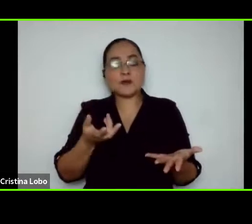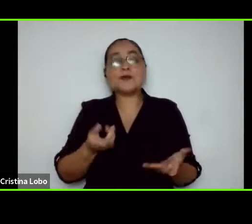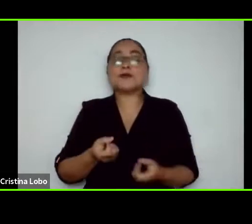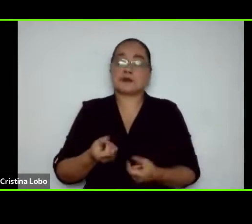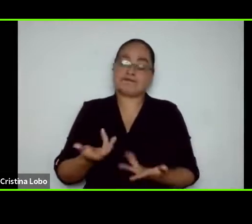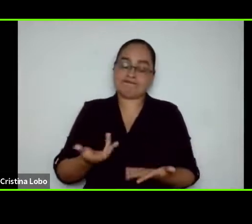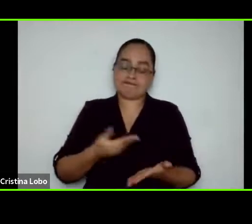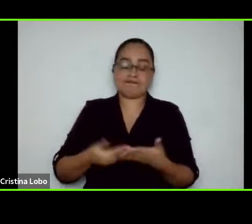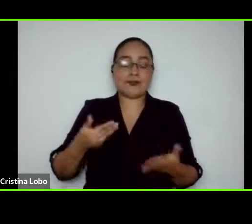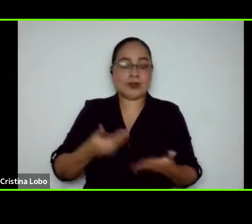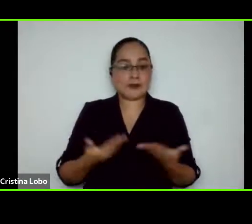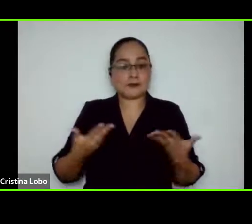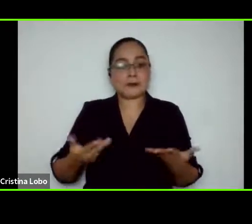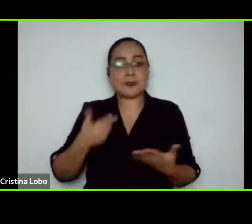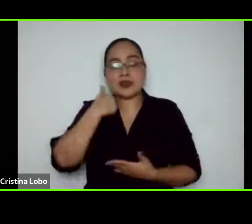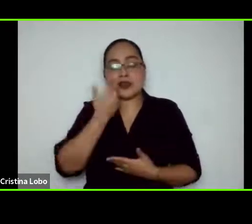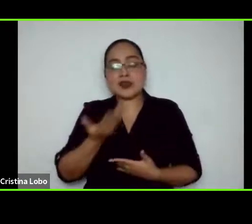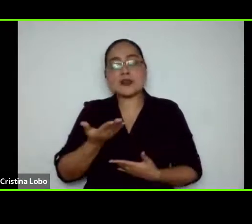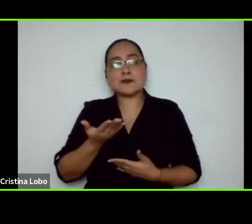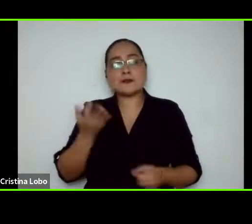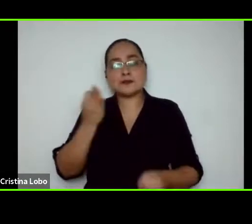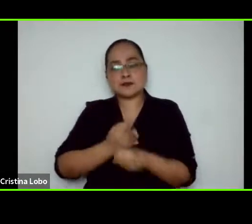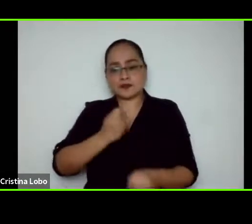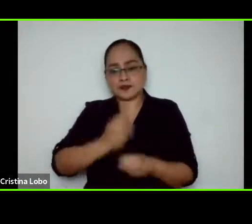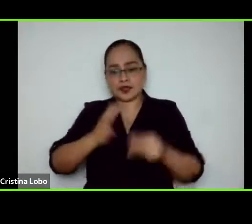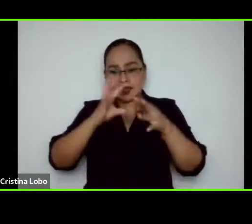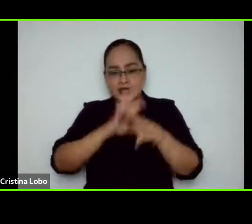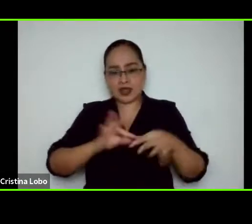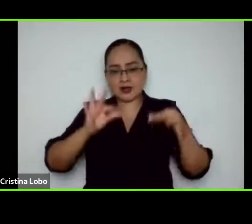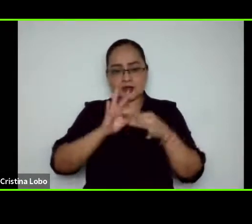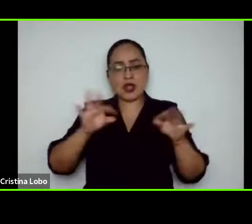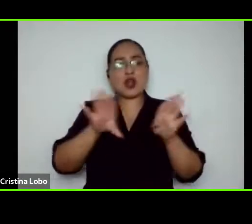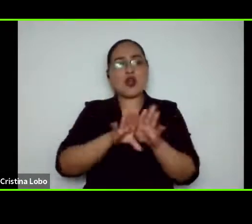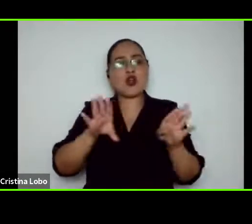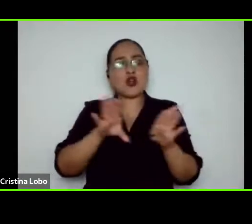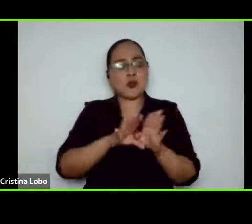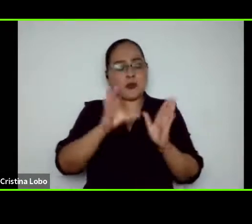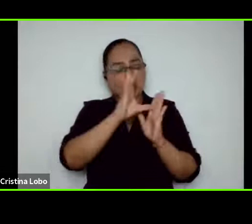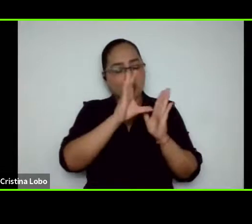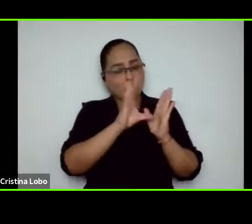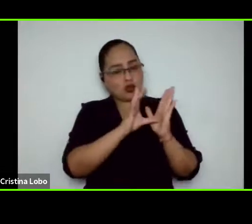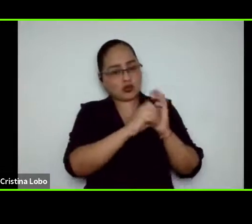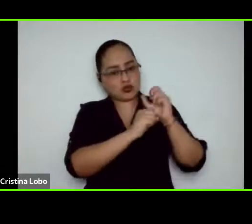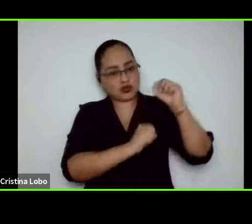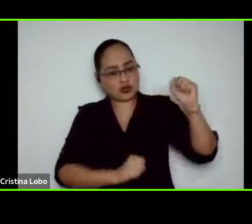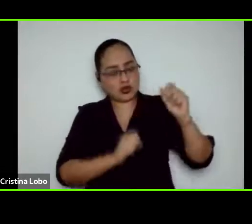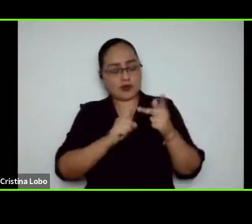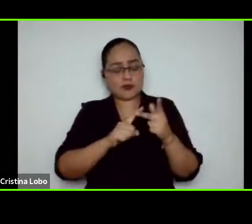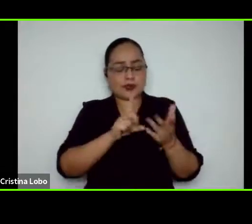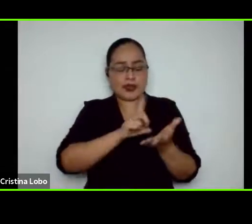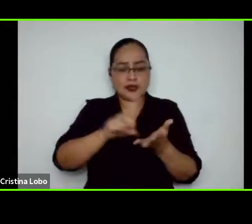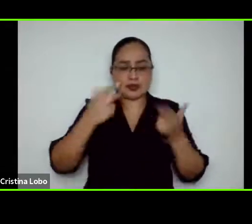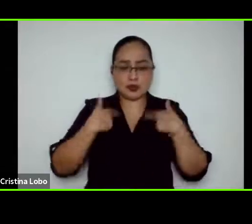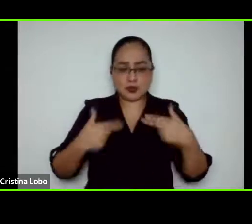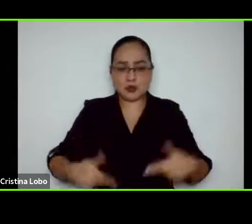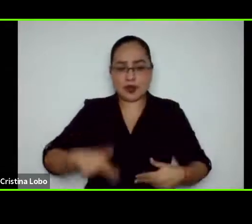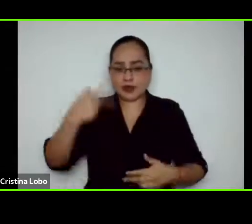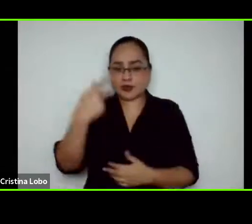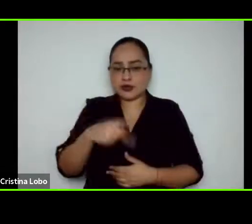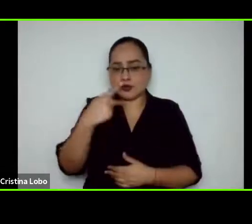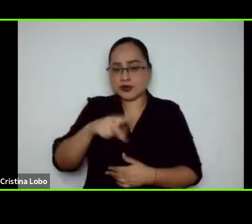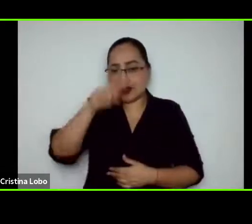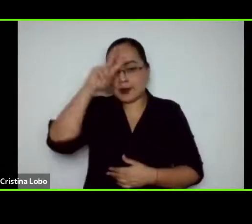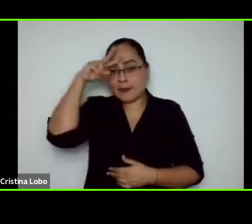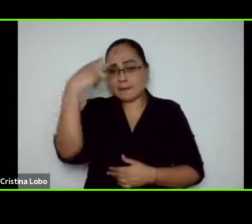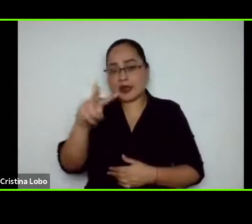lo importante es cómo el derecho constitucional mexicano, digamos, o los derechos humanos, se abren al